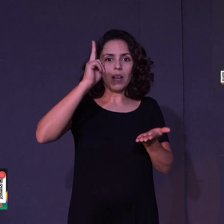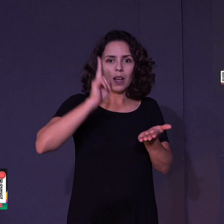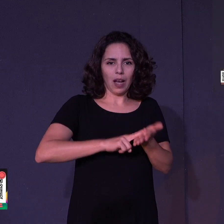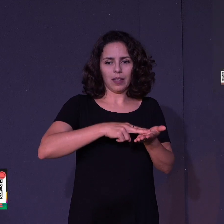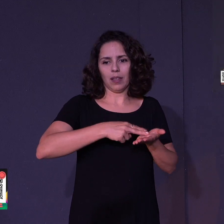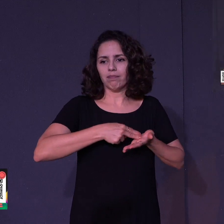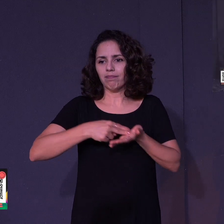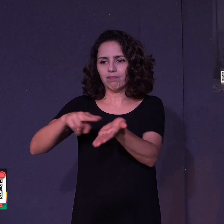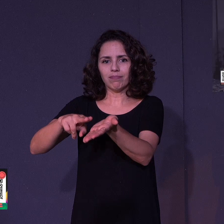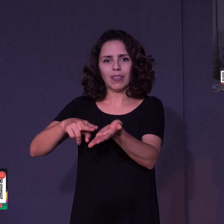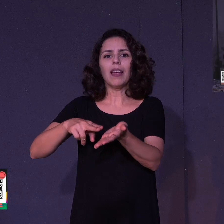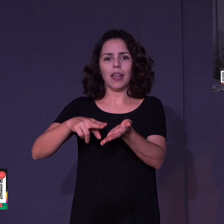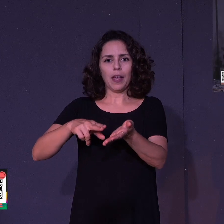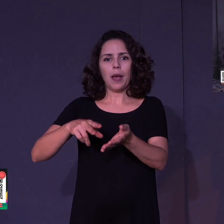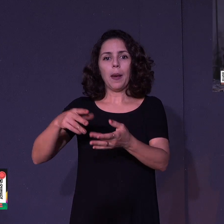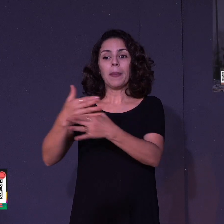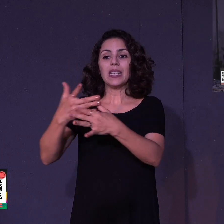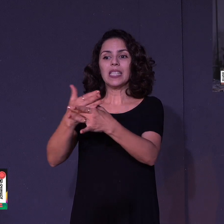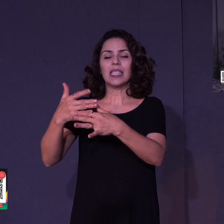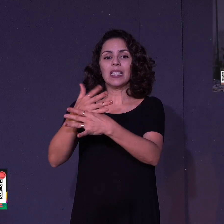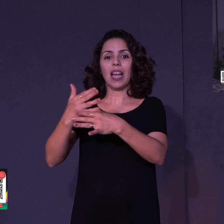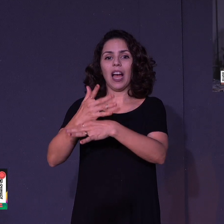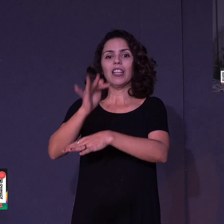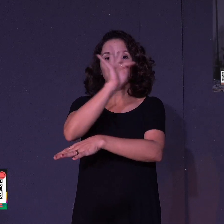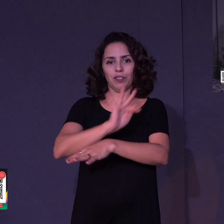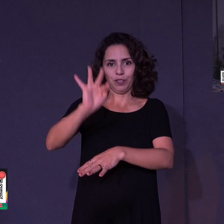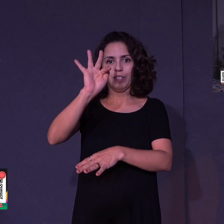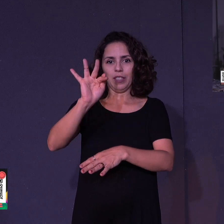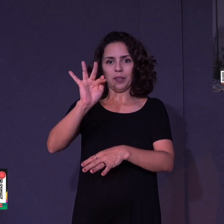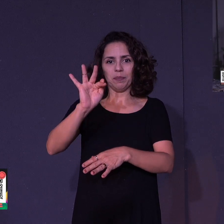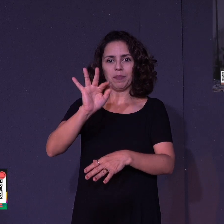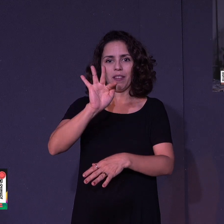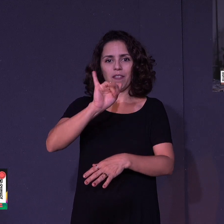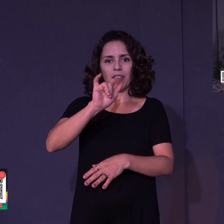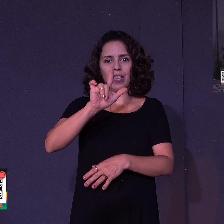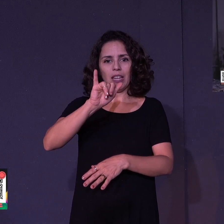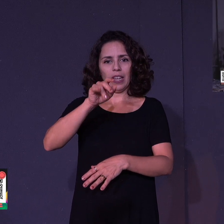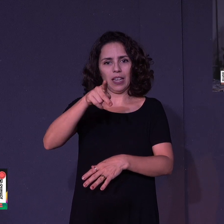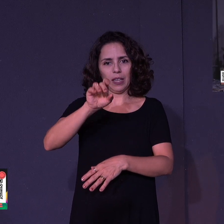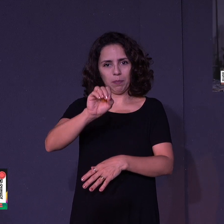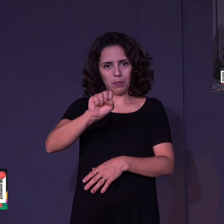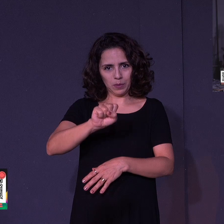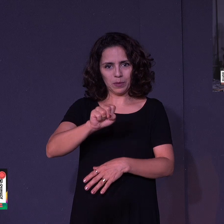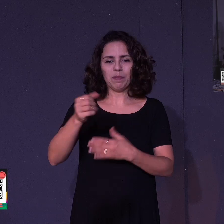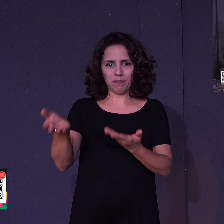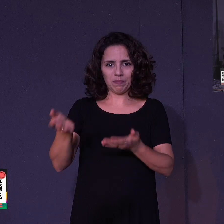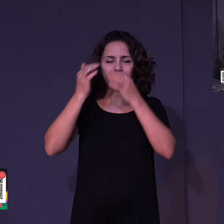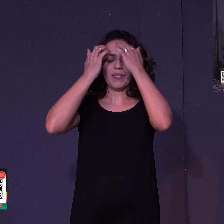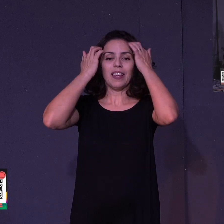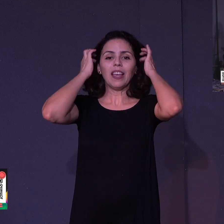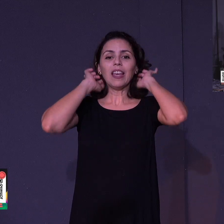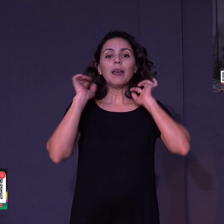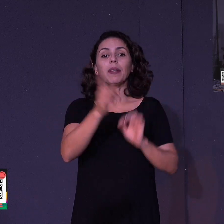a orientação é que os filipenses estivessem firmes no Senhor Jesus, que se alegrassem em Cristo, na sua obra e na